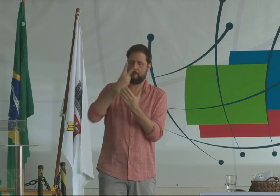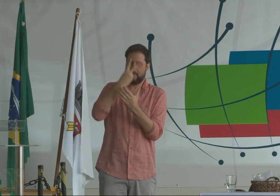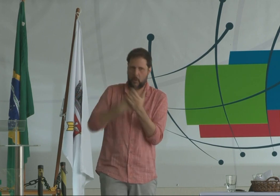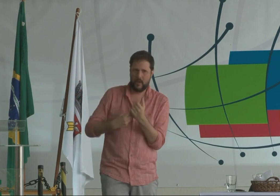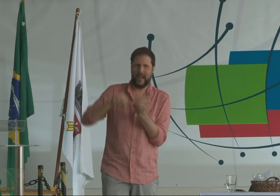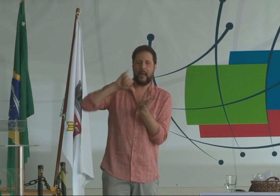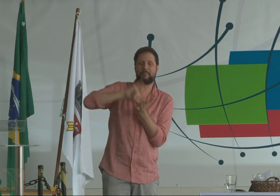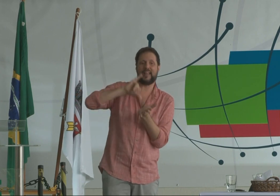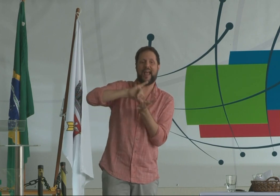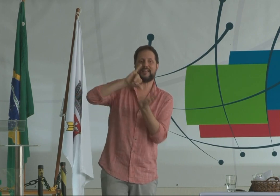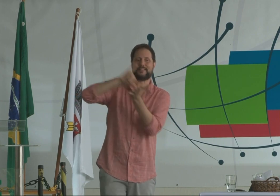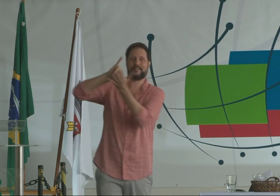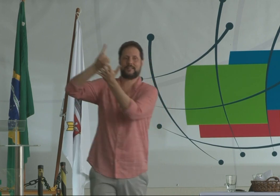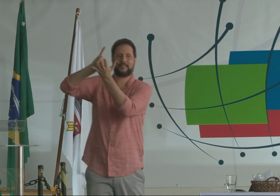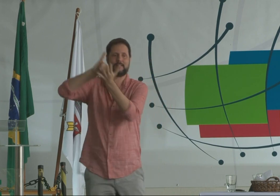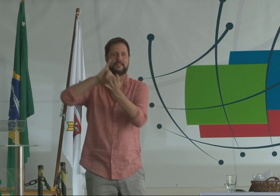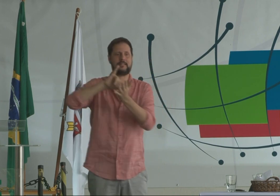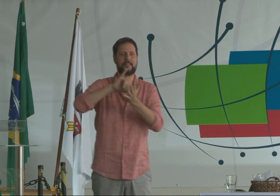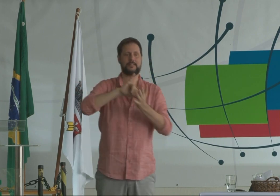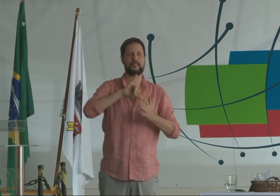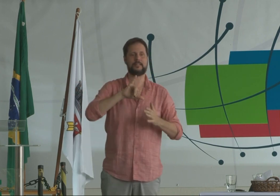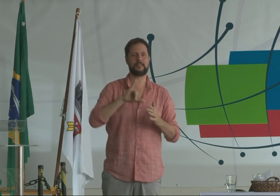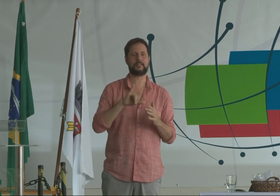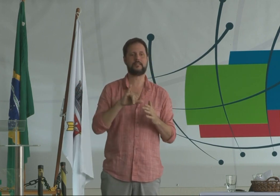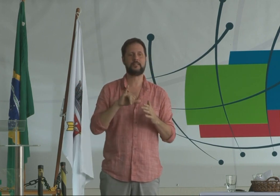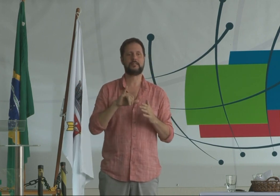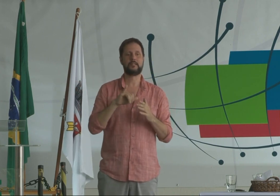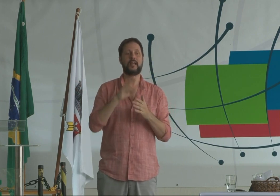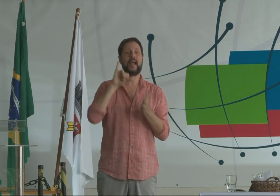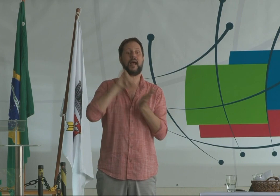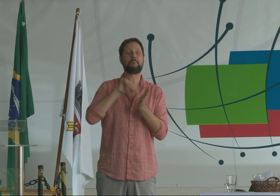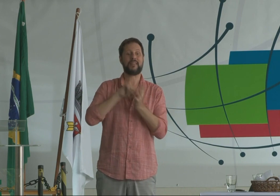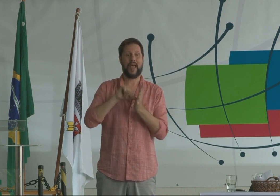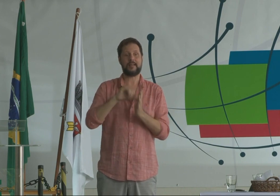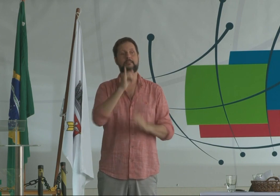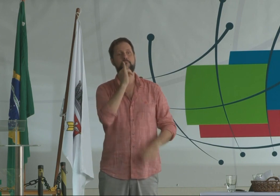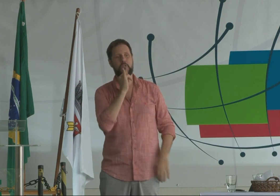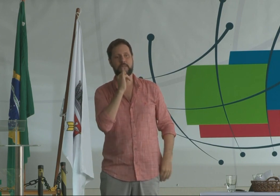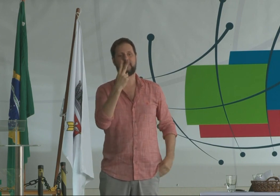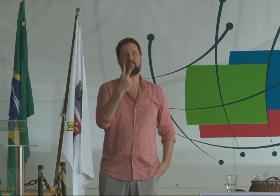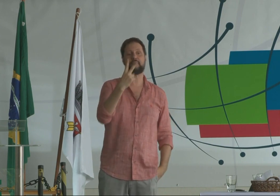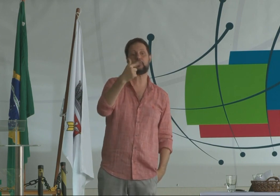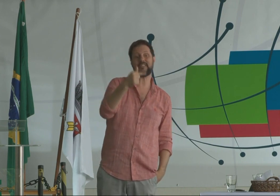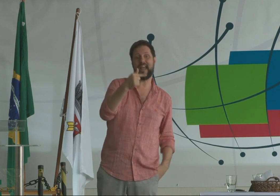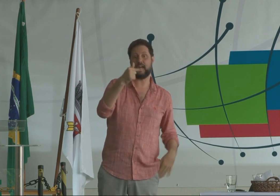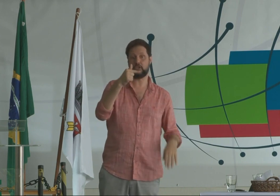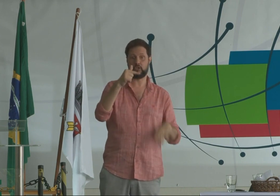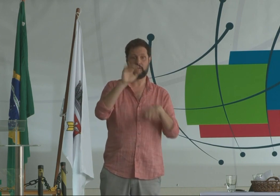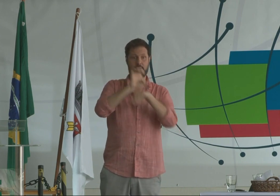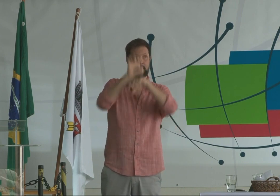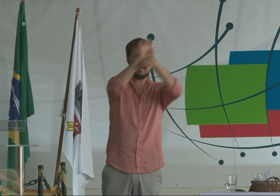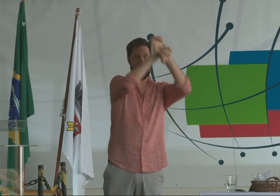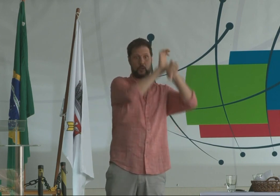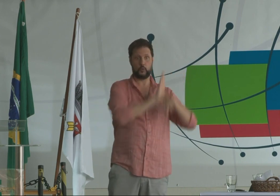A gente discutiu essa questão de criar escolas bilíngues em capitais. Inicialmente. Por exemplo, 27 estados.